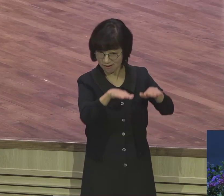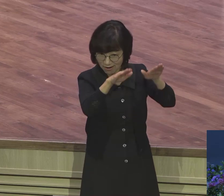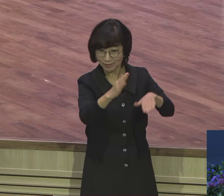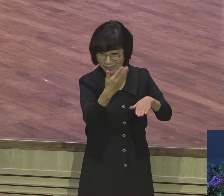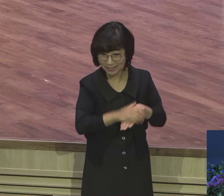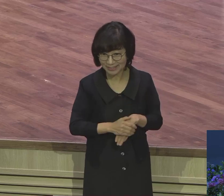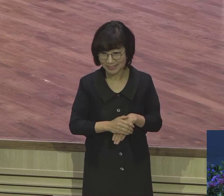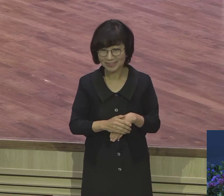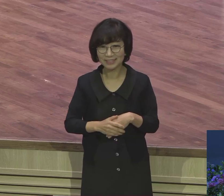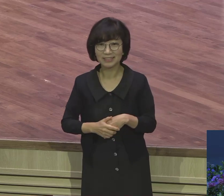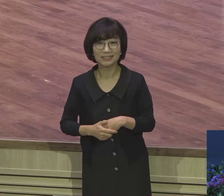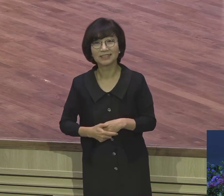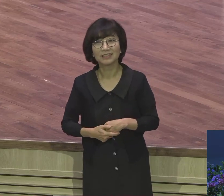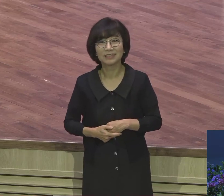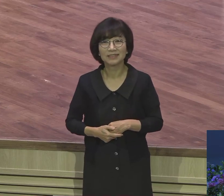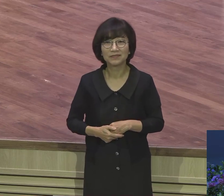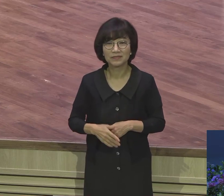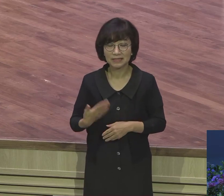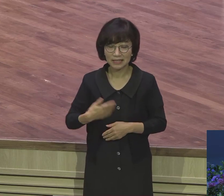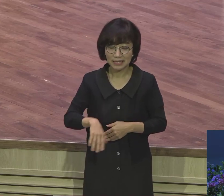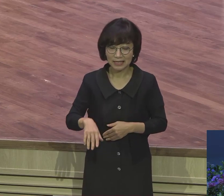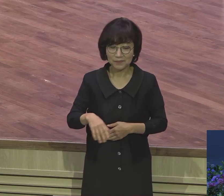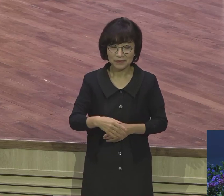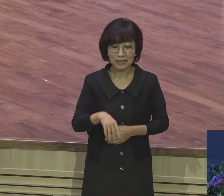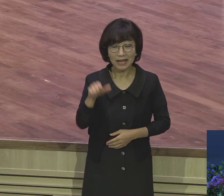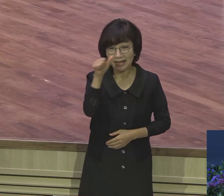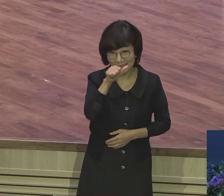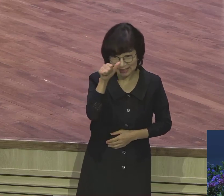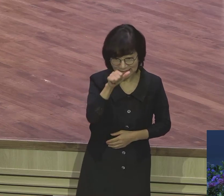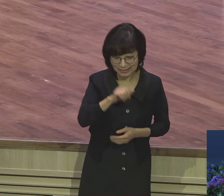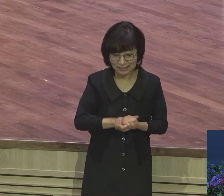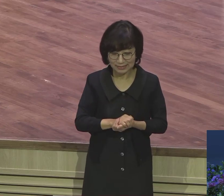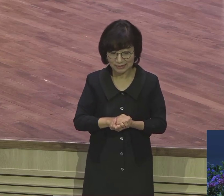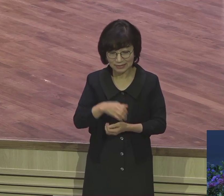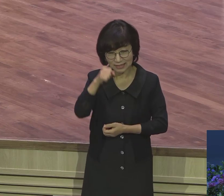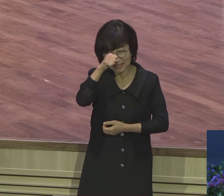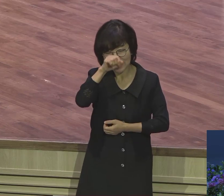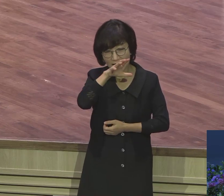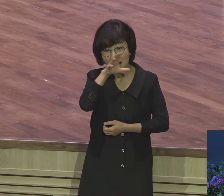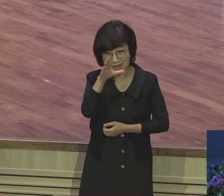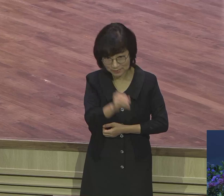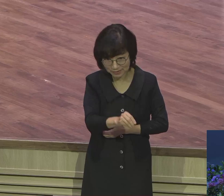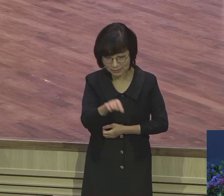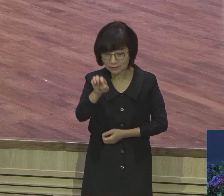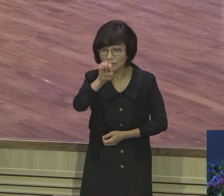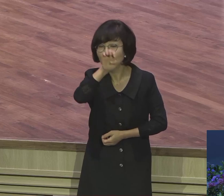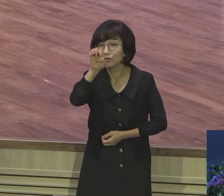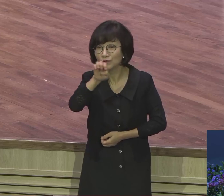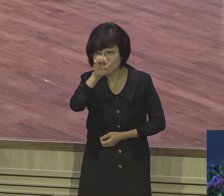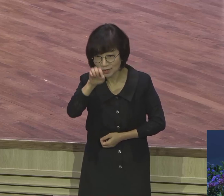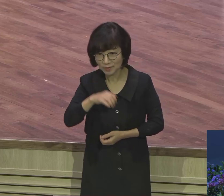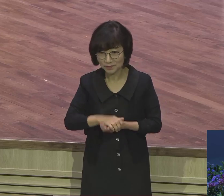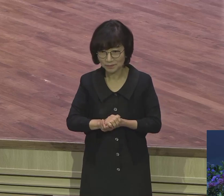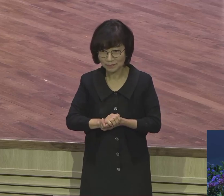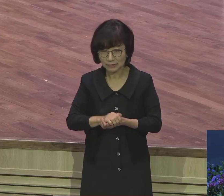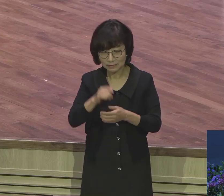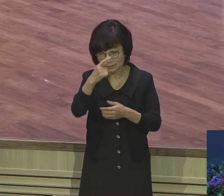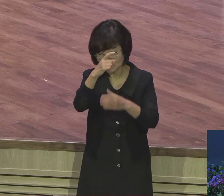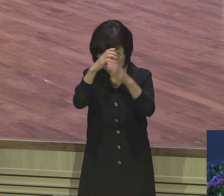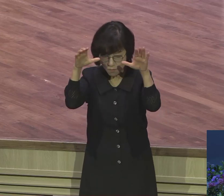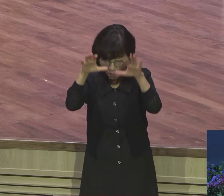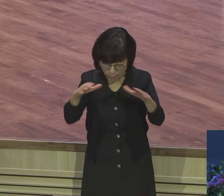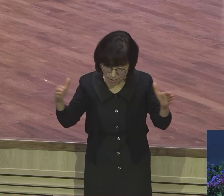그래서 2, 3, 7 나라 살려 동남아 아프리카 모슬렘 유럽 정말로 복음 가진 우리밖에 없단 말이에요.